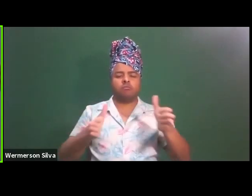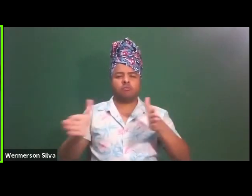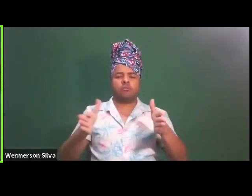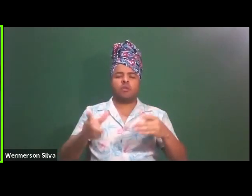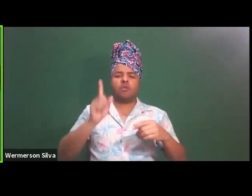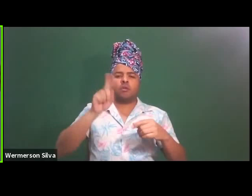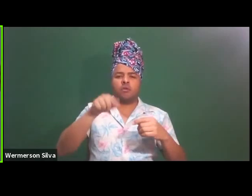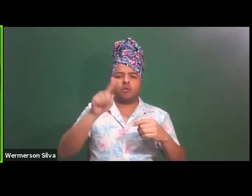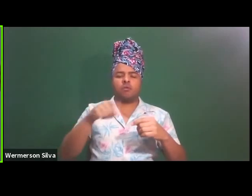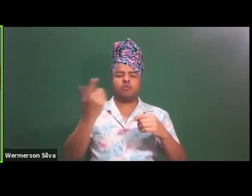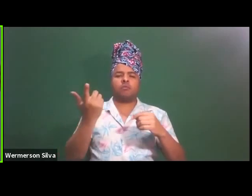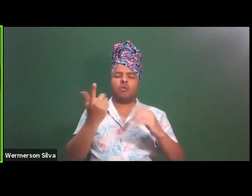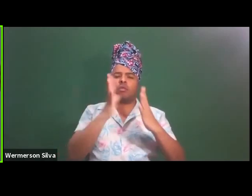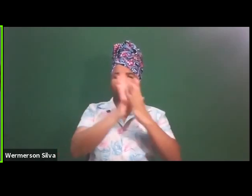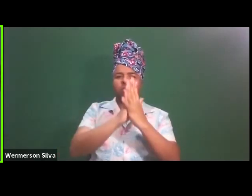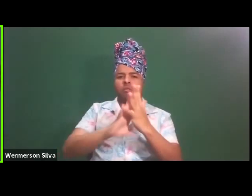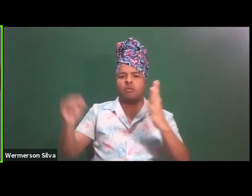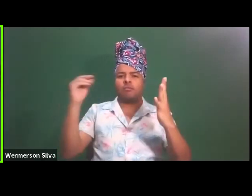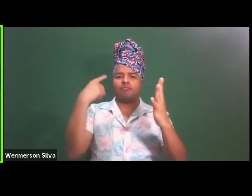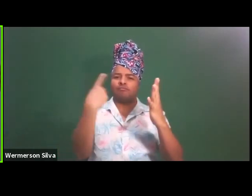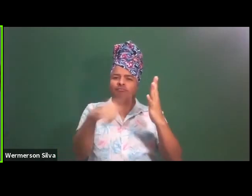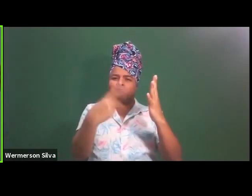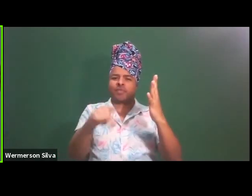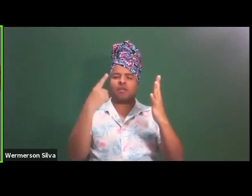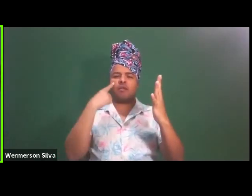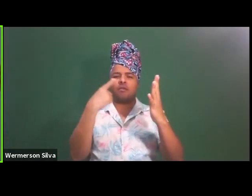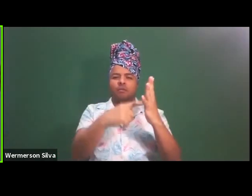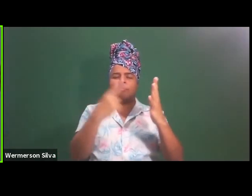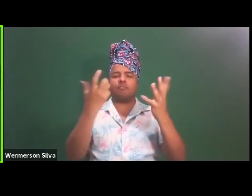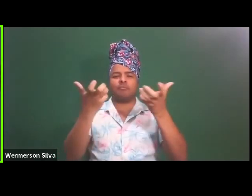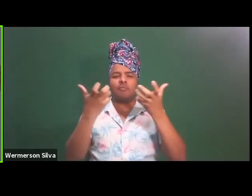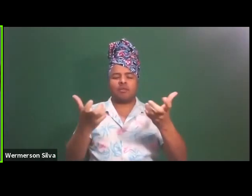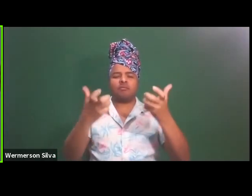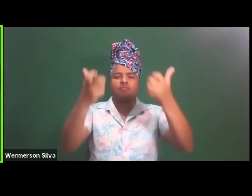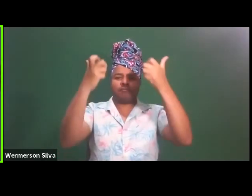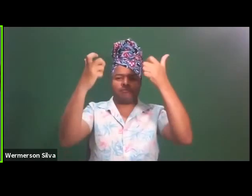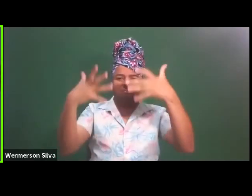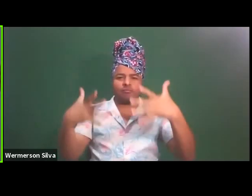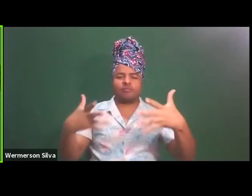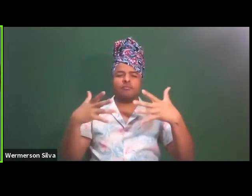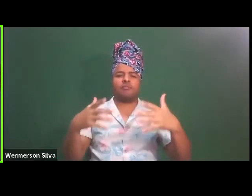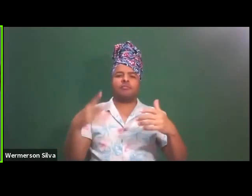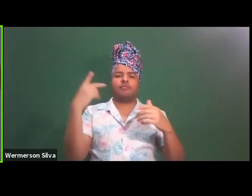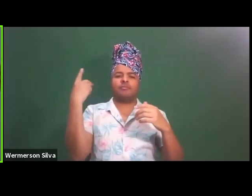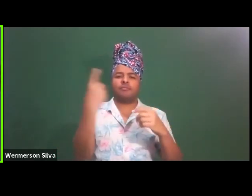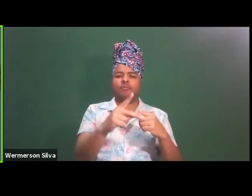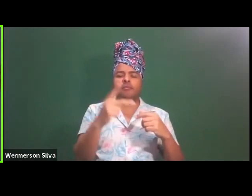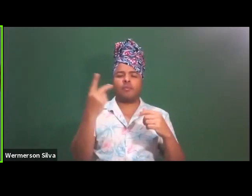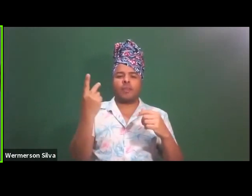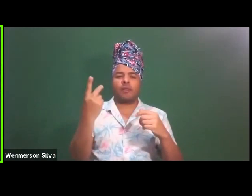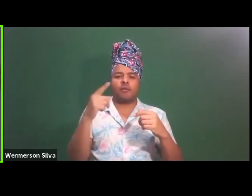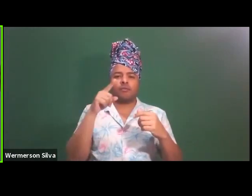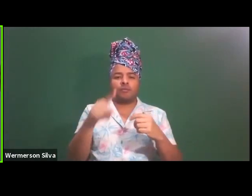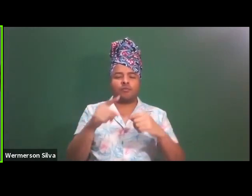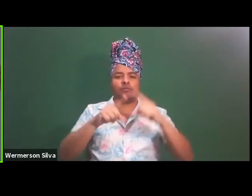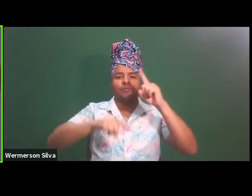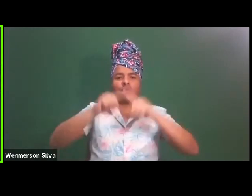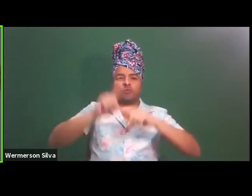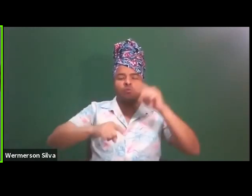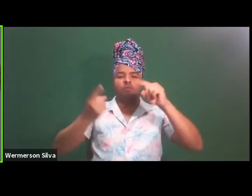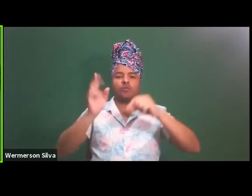nessa perspectiva que a gente gostaria de dizer que, através desse